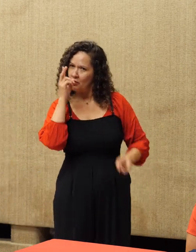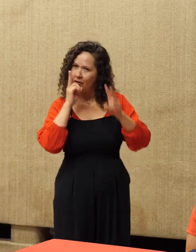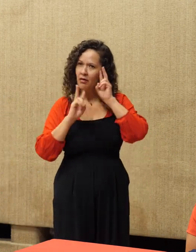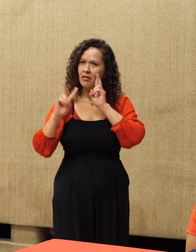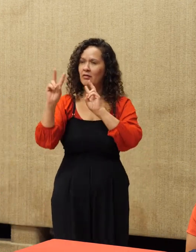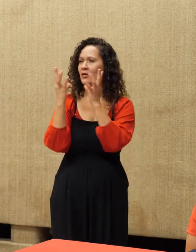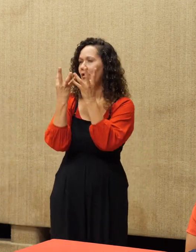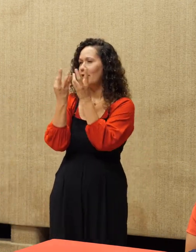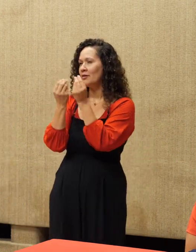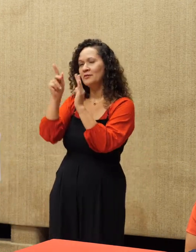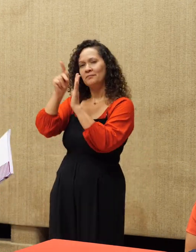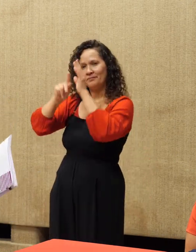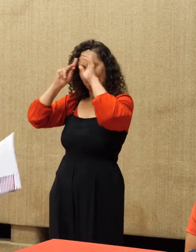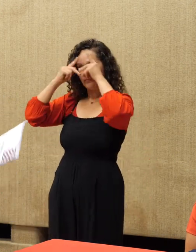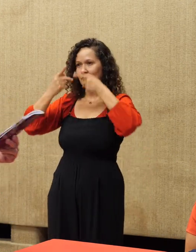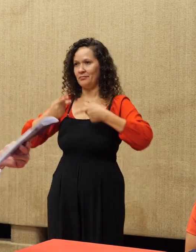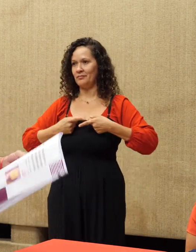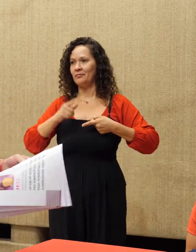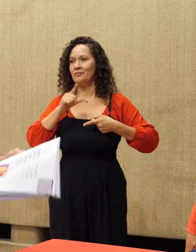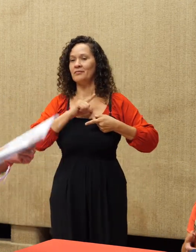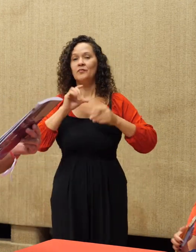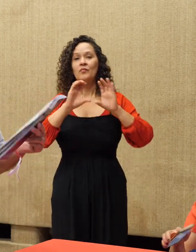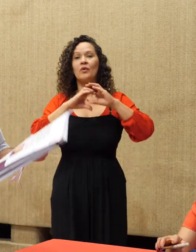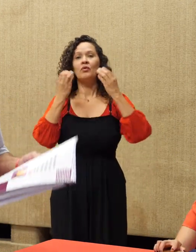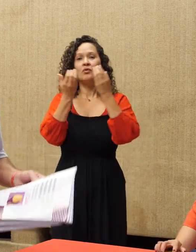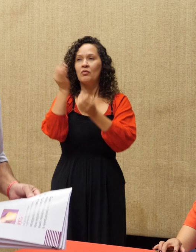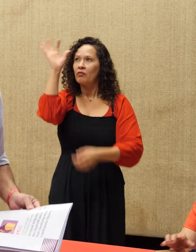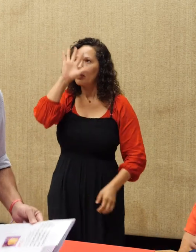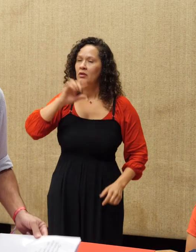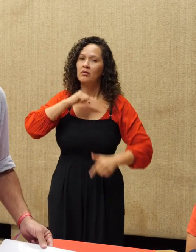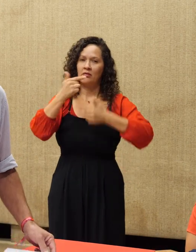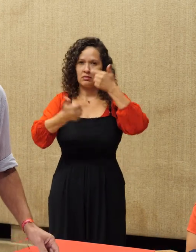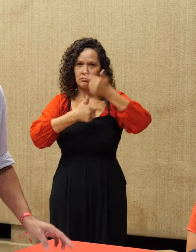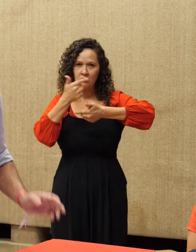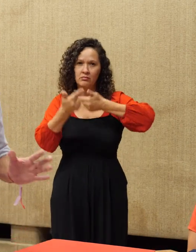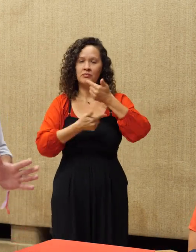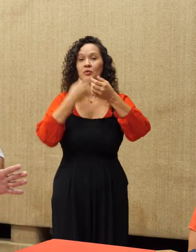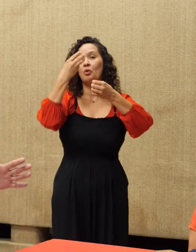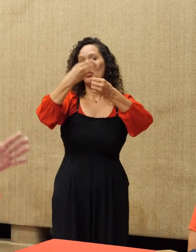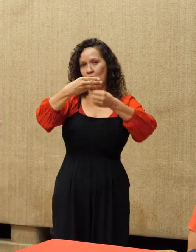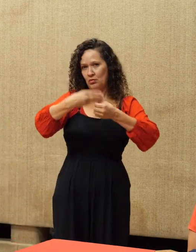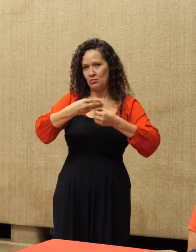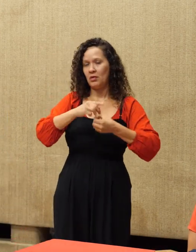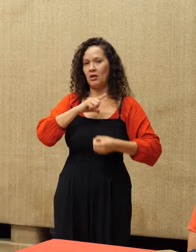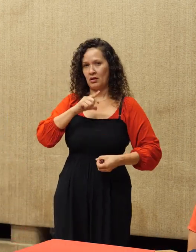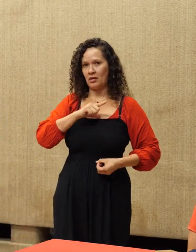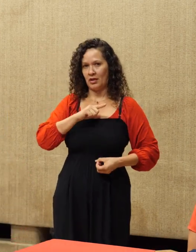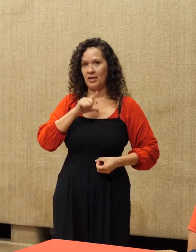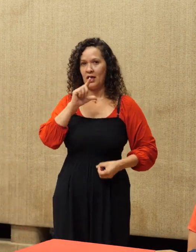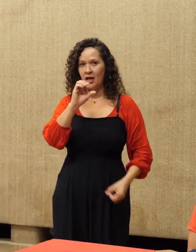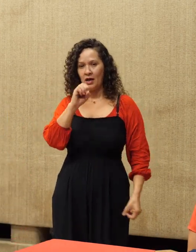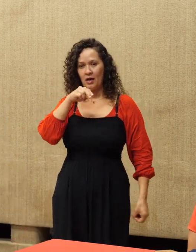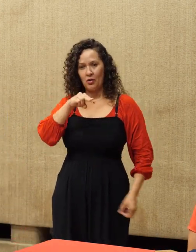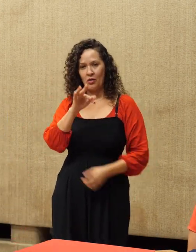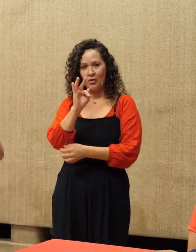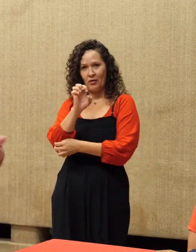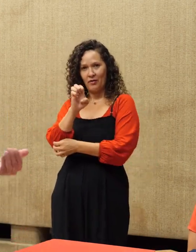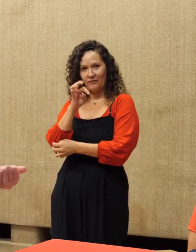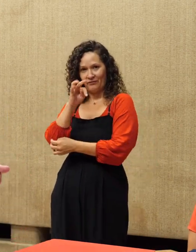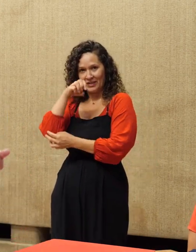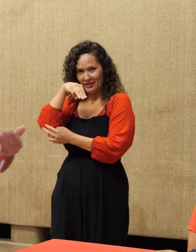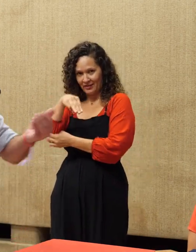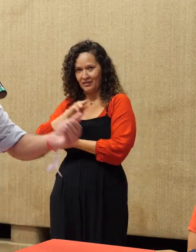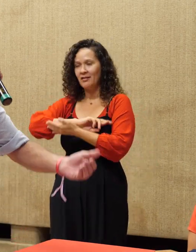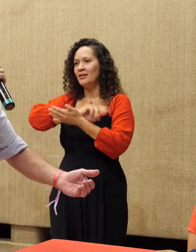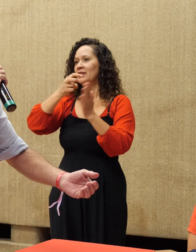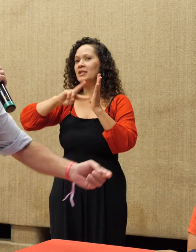olhar, né, nos direitos humanos, nós temos uma confederação dos trabalhadores municipais, que é a CONFETAM, o qual tem uma série